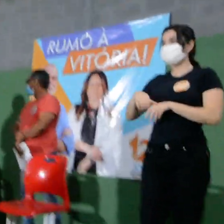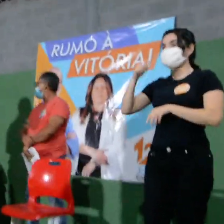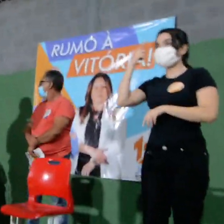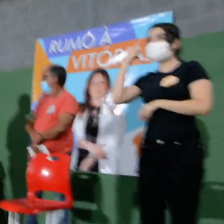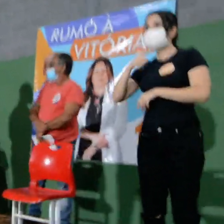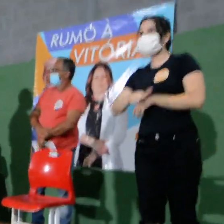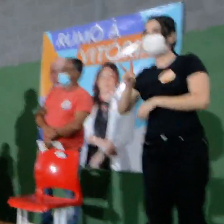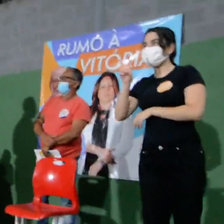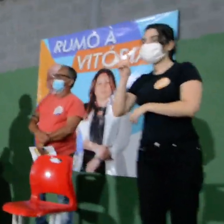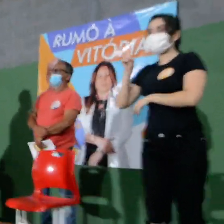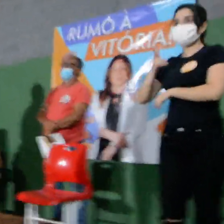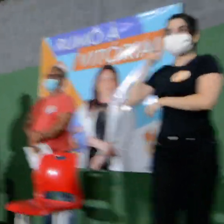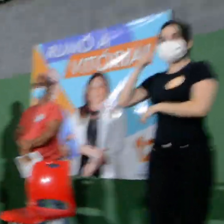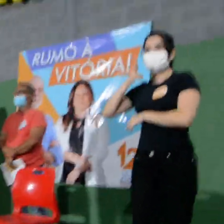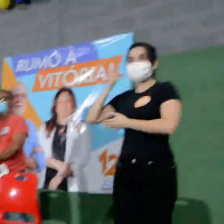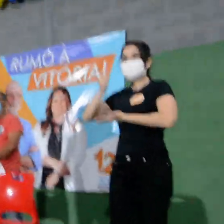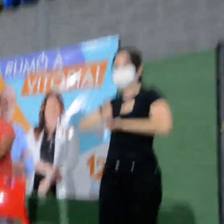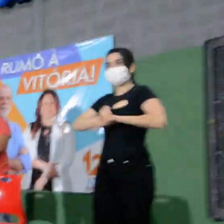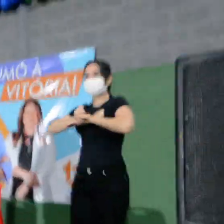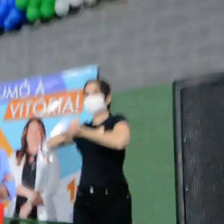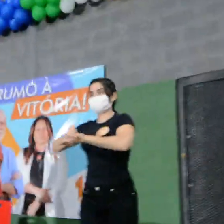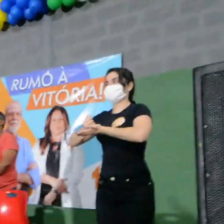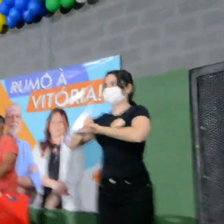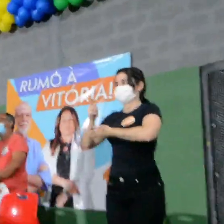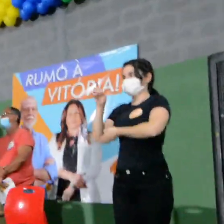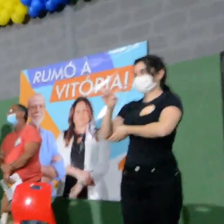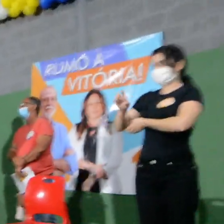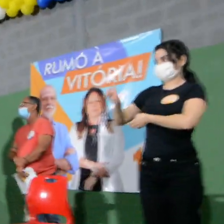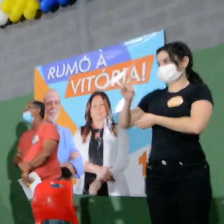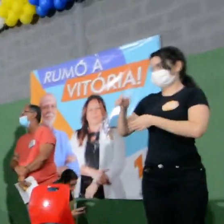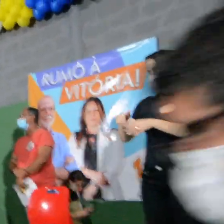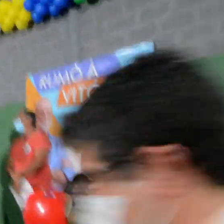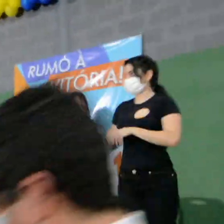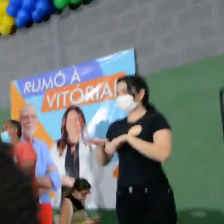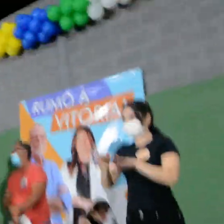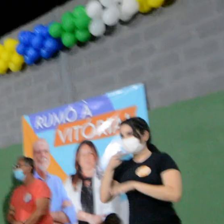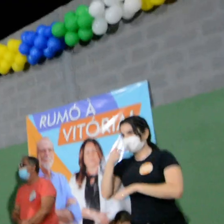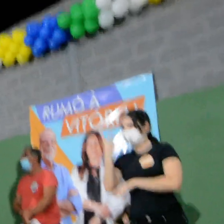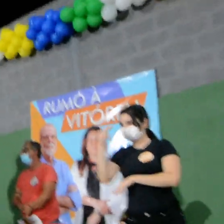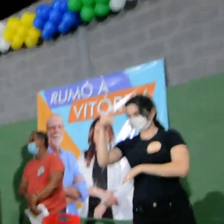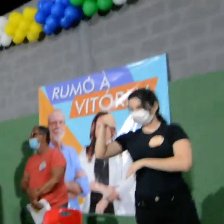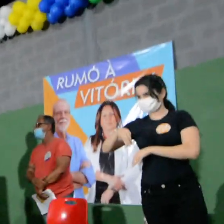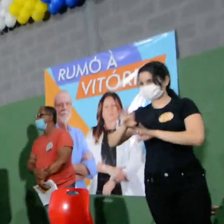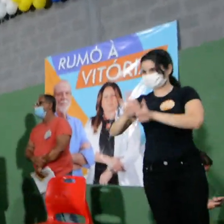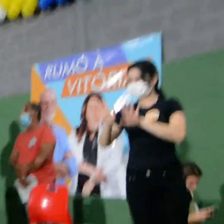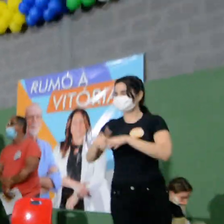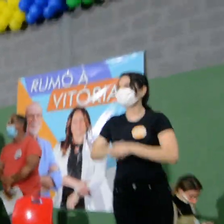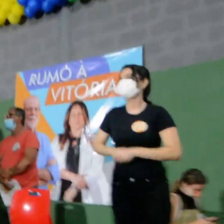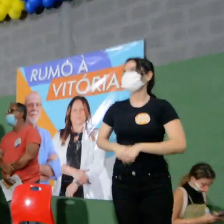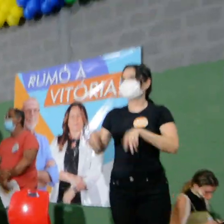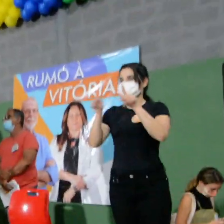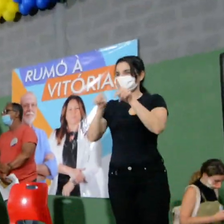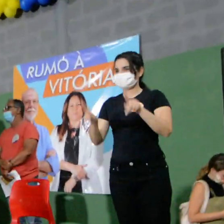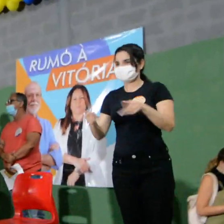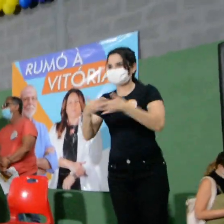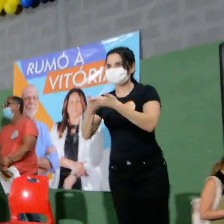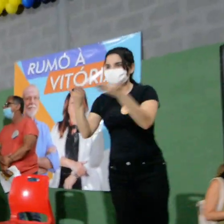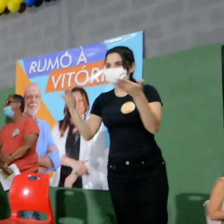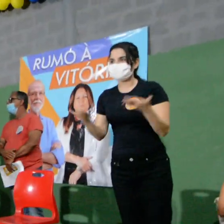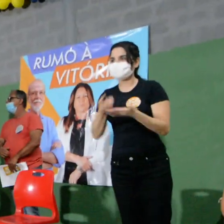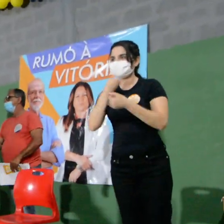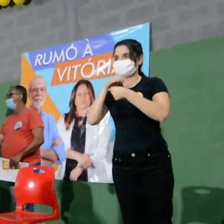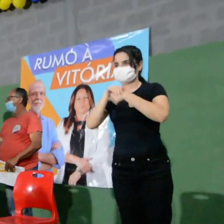número de vereadores possível, tá bom? Já falei mais de 2 minutos, que a paz esteja com vocês. Boa